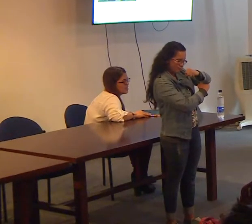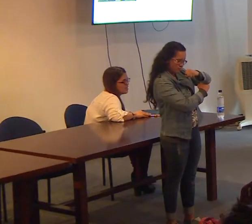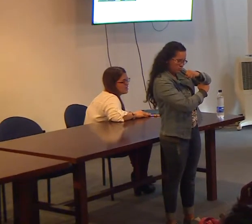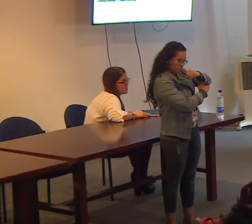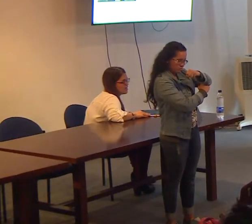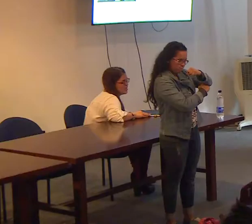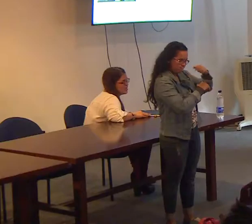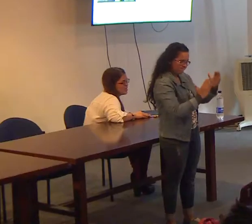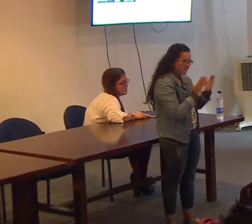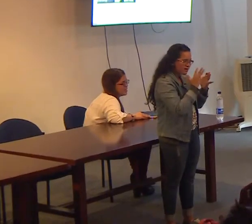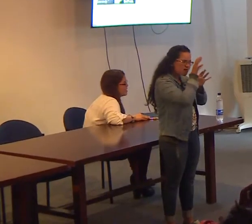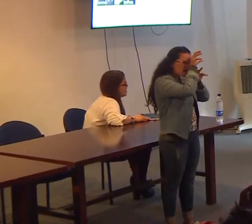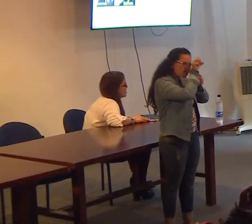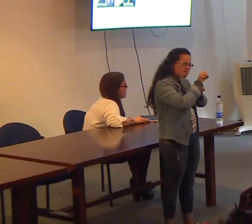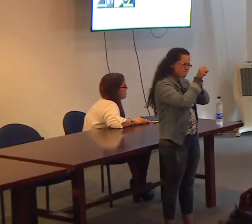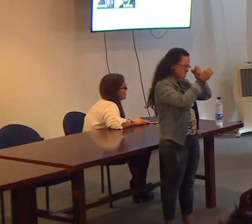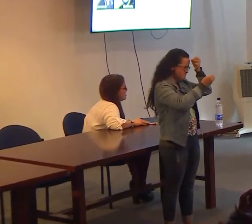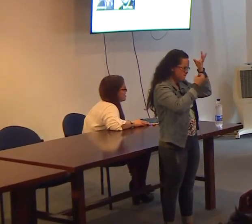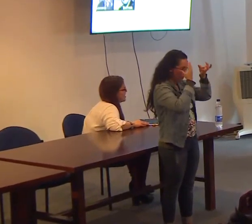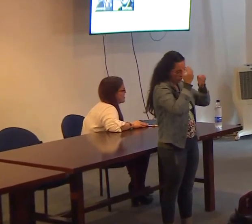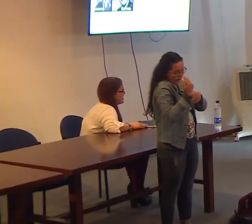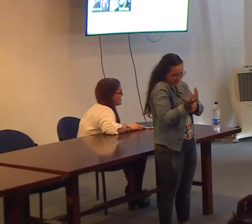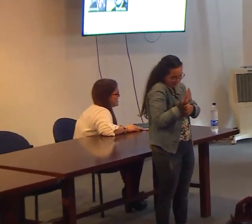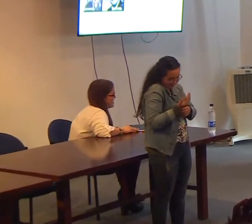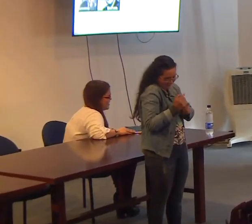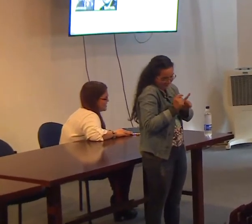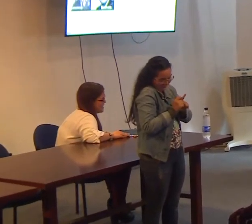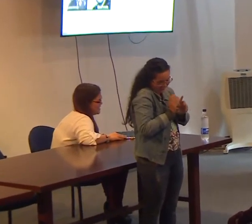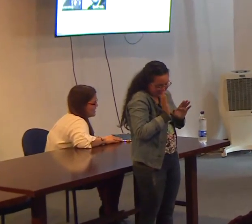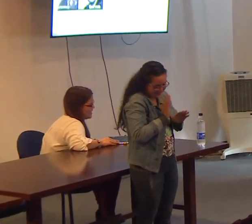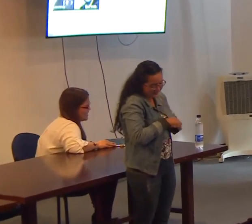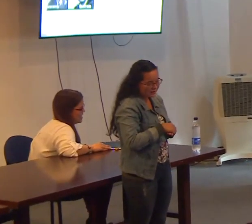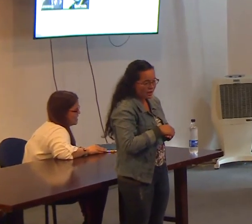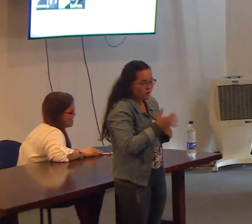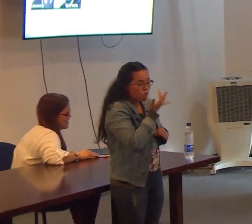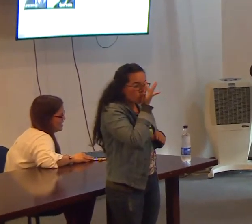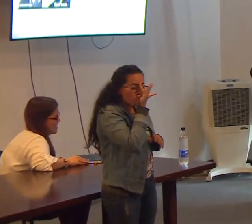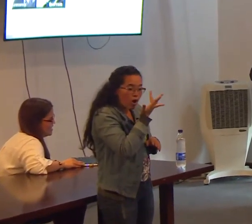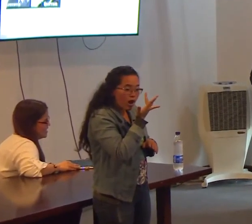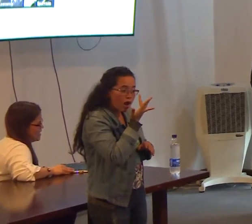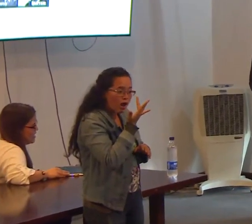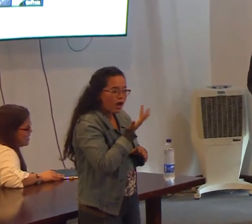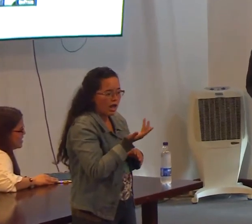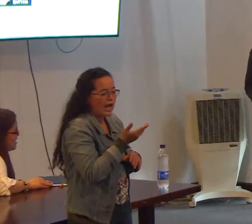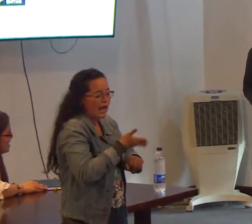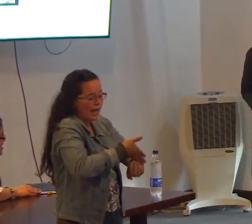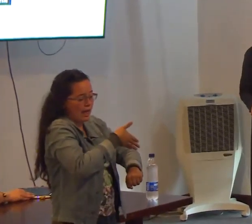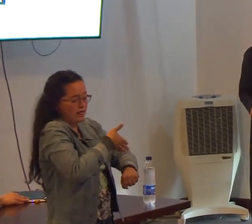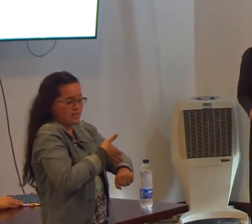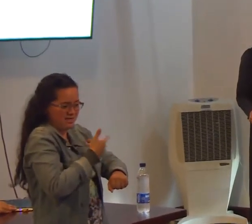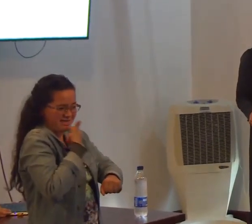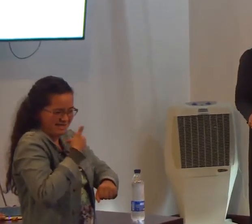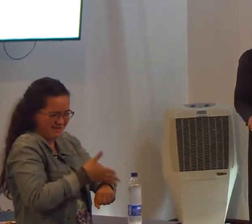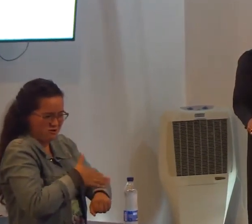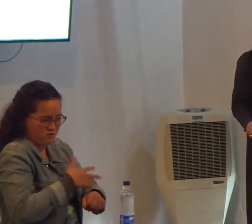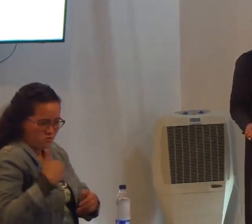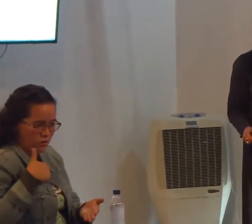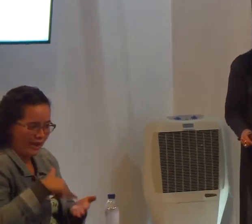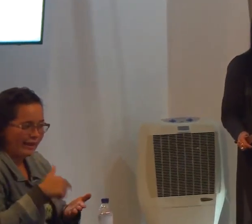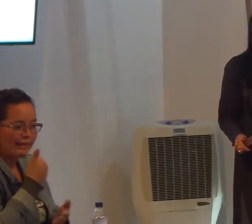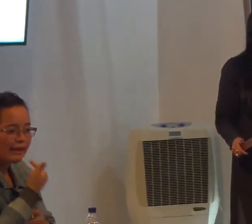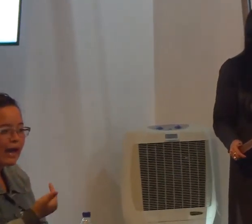esta capacidad creadora, valga la redundancia, porque a través de esta, como lo dicen los anteriores autores,